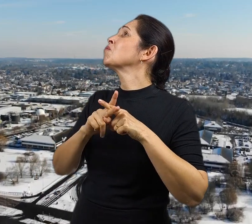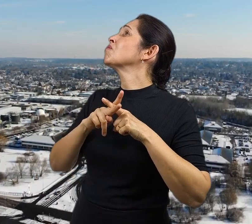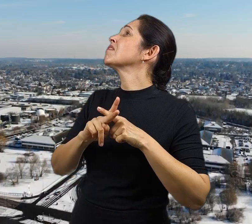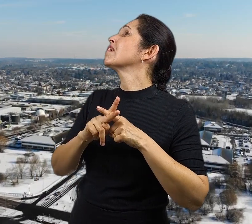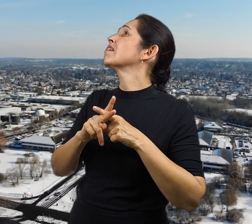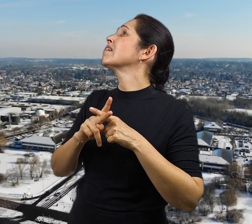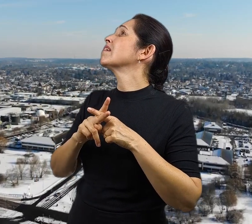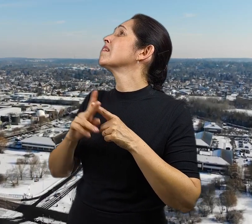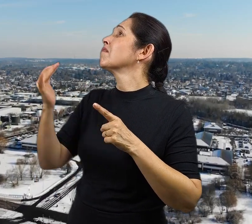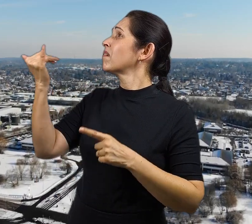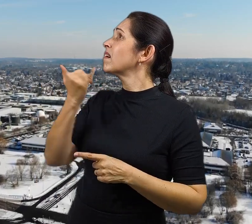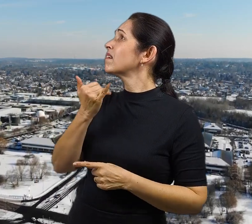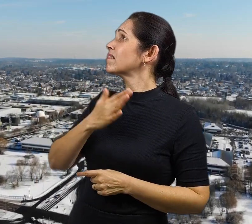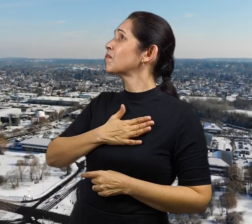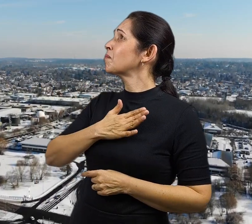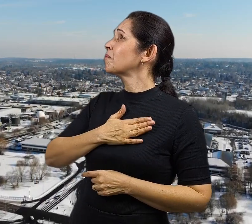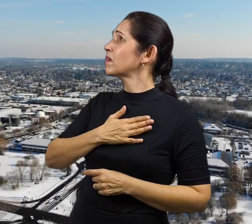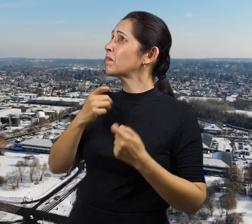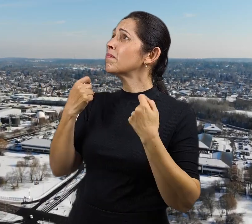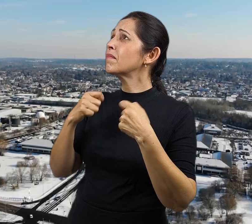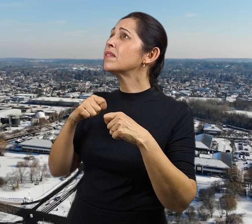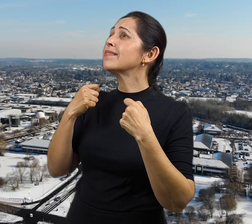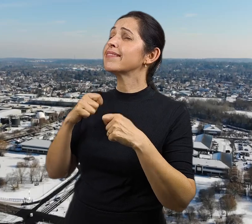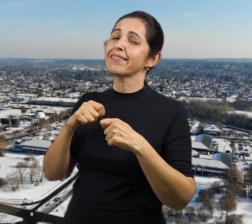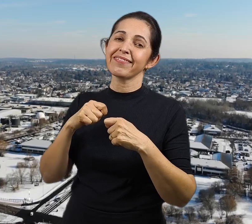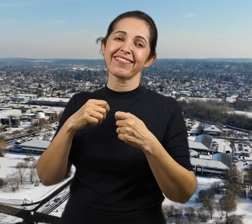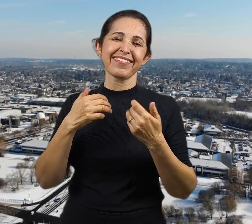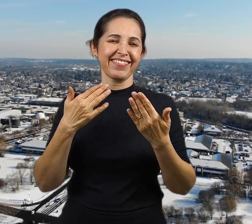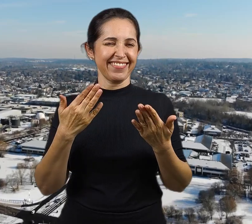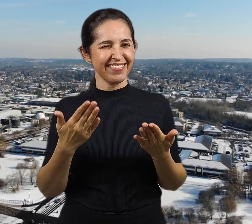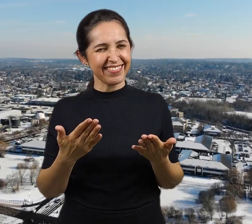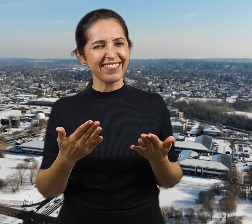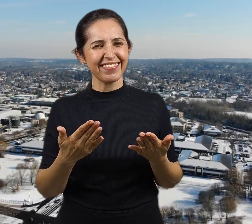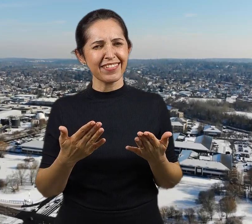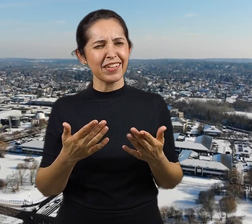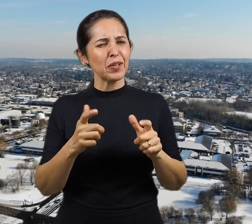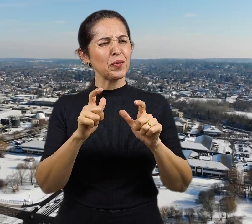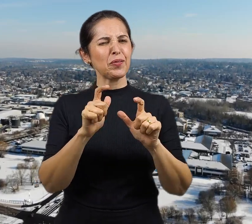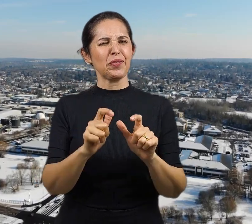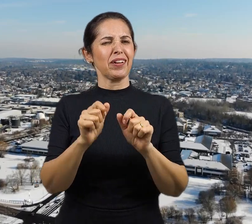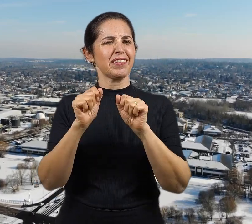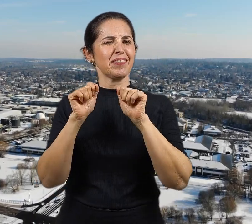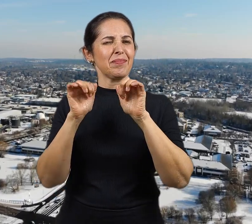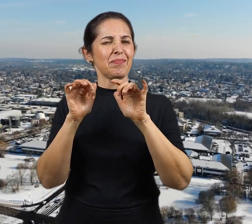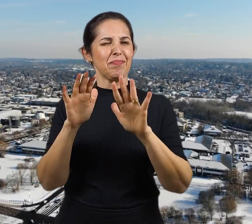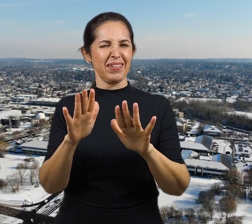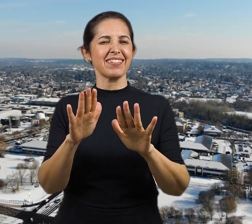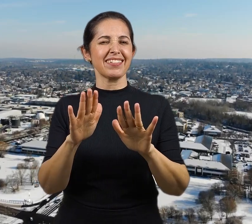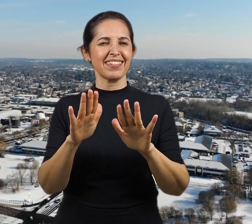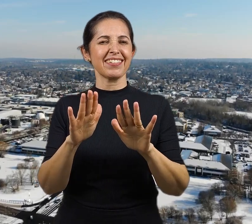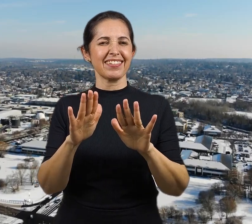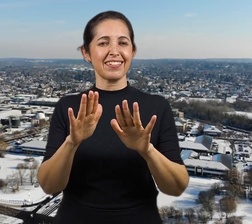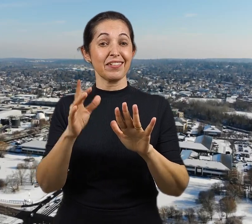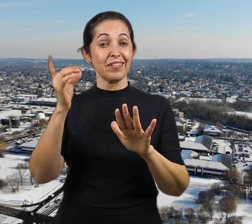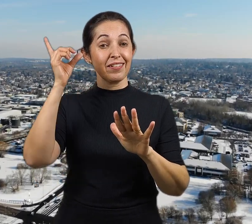presença? É o lugar da bênção. O monte é o lugar da bênção, onde Deus vai falar, você vai ouvir, vai se